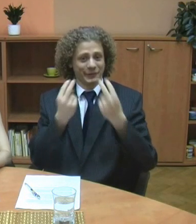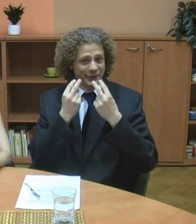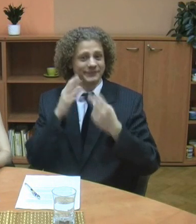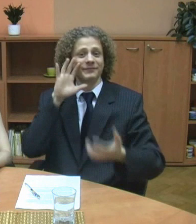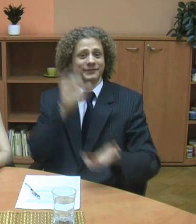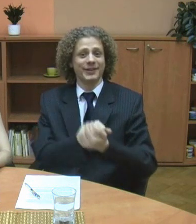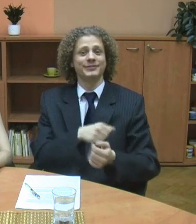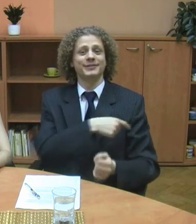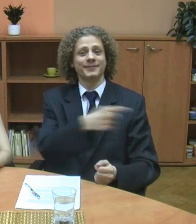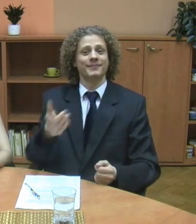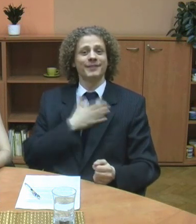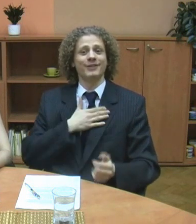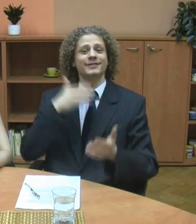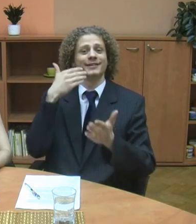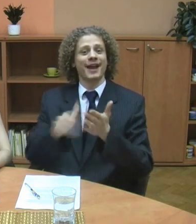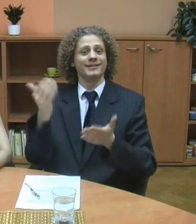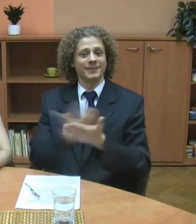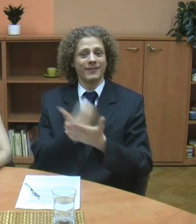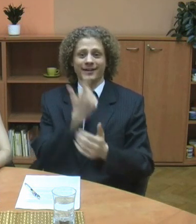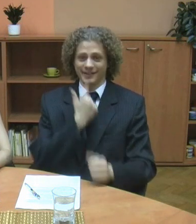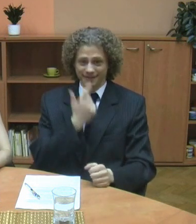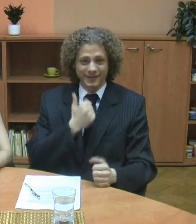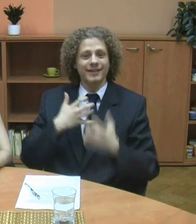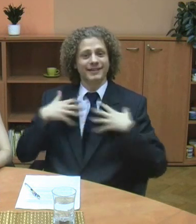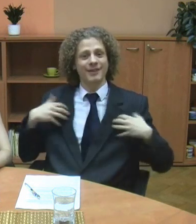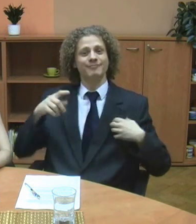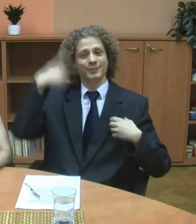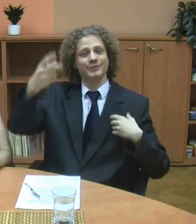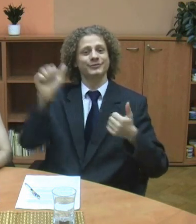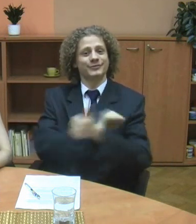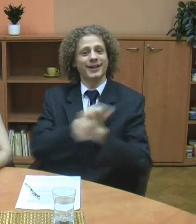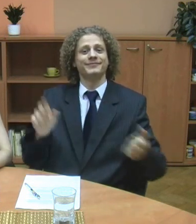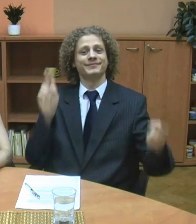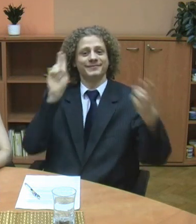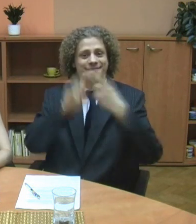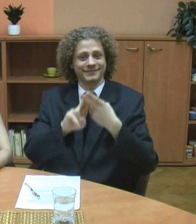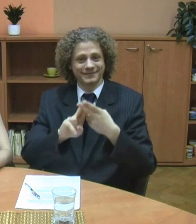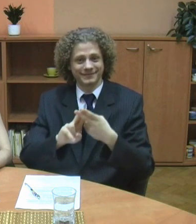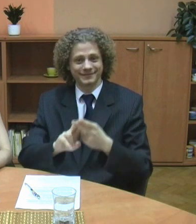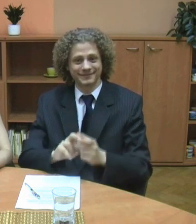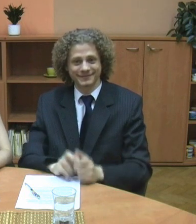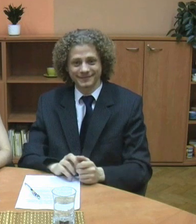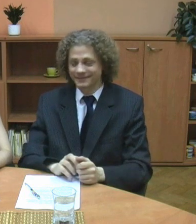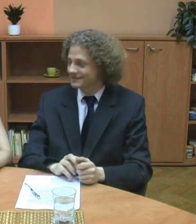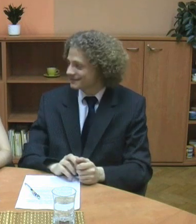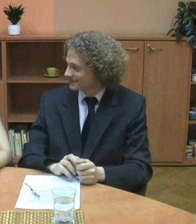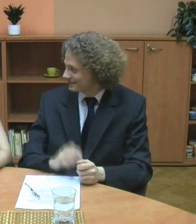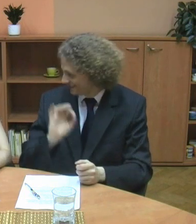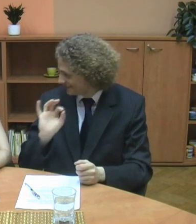Děkujeme za pozornost, věříme, že se vám naše další zpravodajství líbilo a těšíme se příště. Na viděnou.